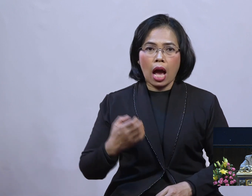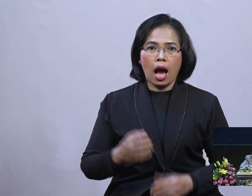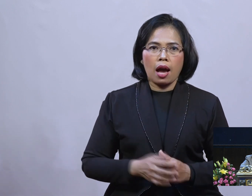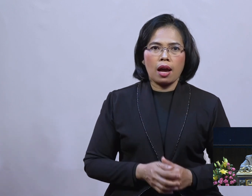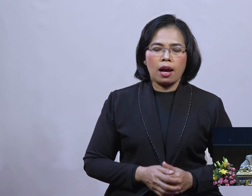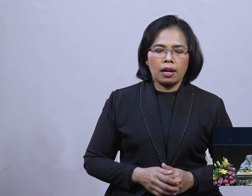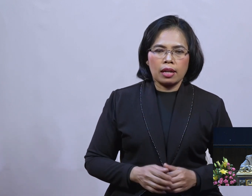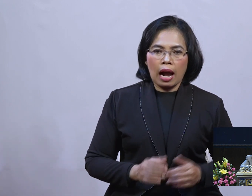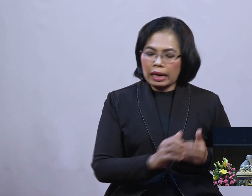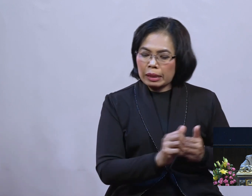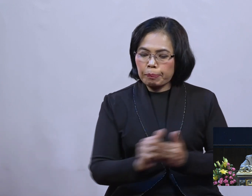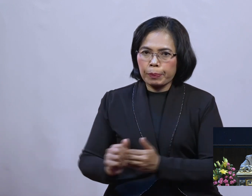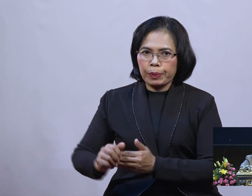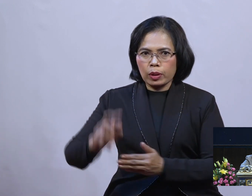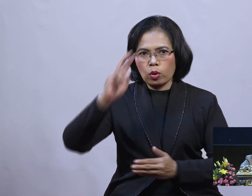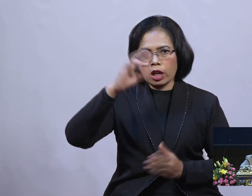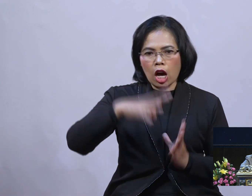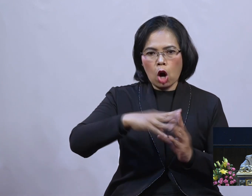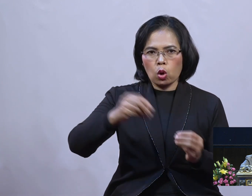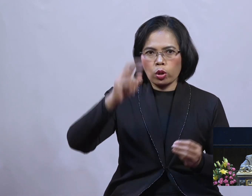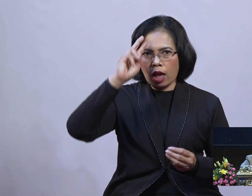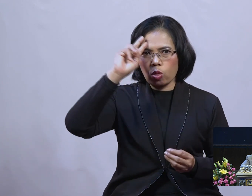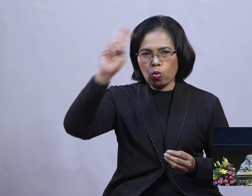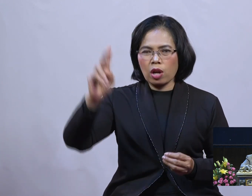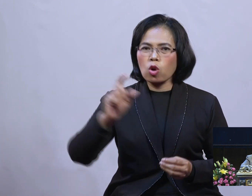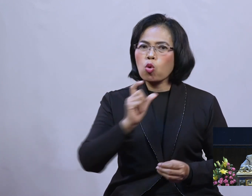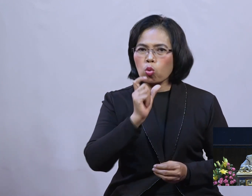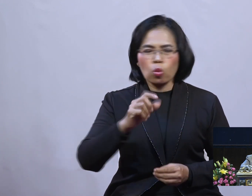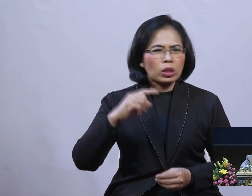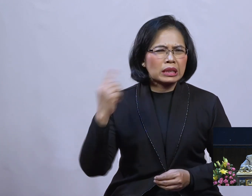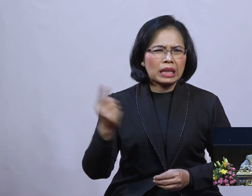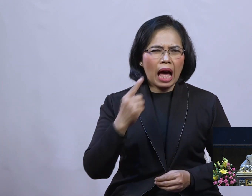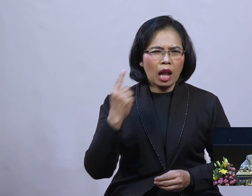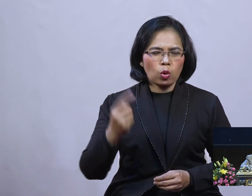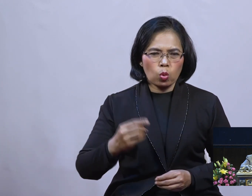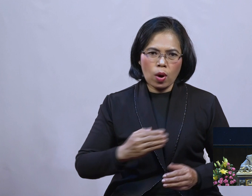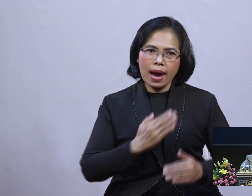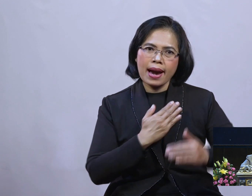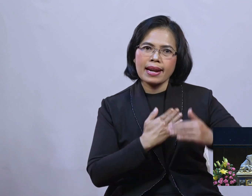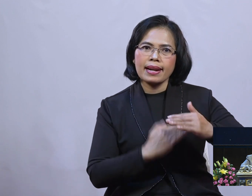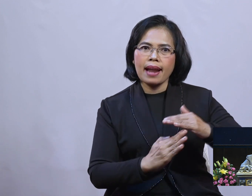Tuhan ojo rendah hati